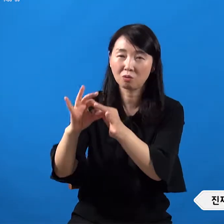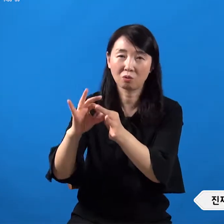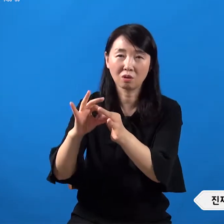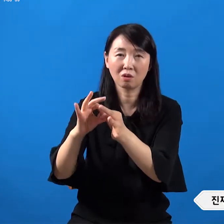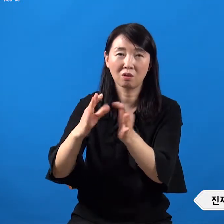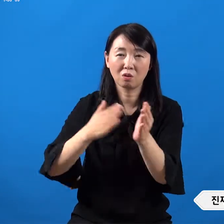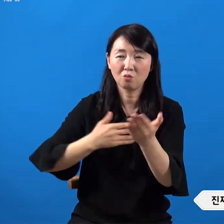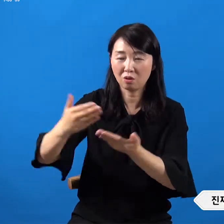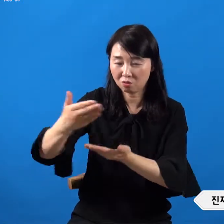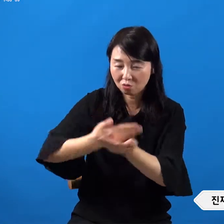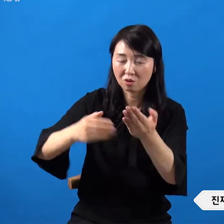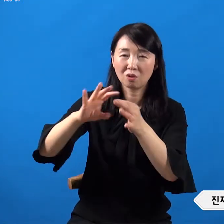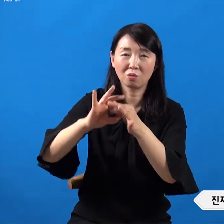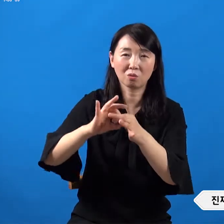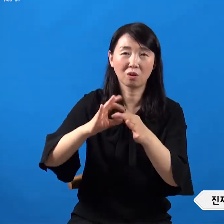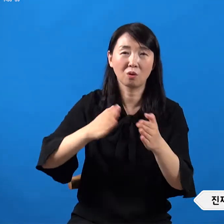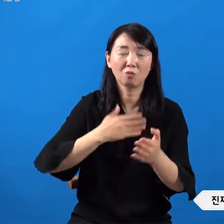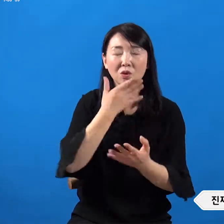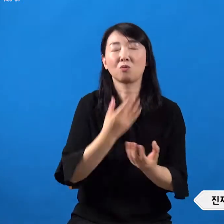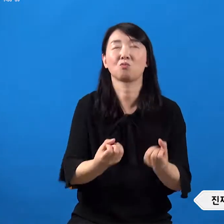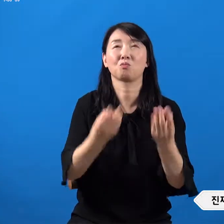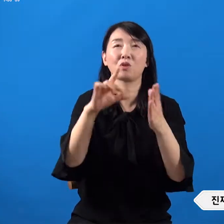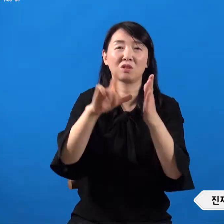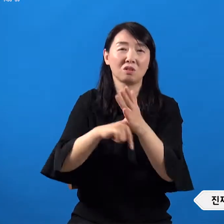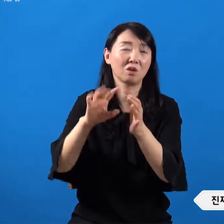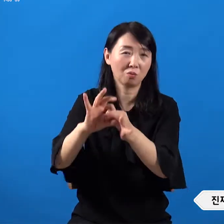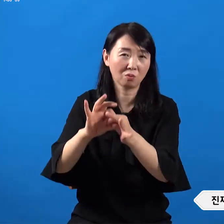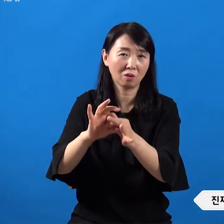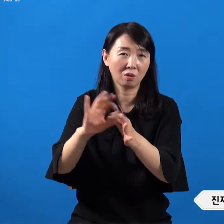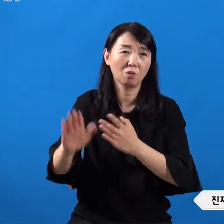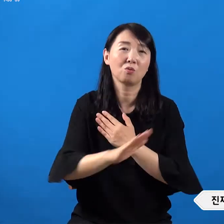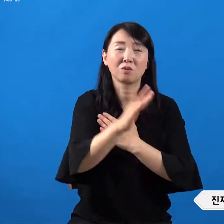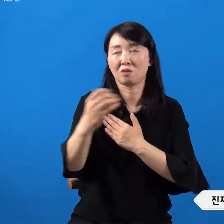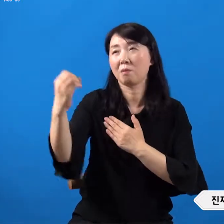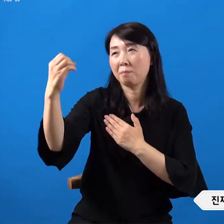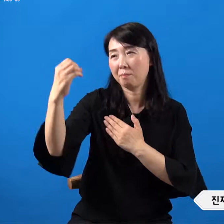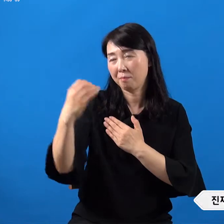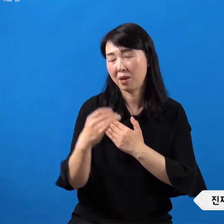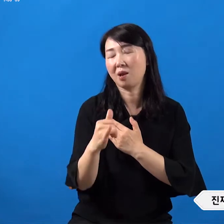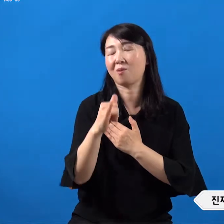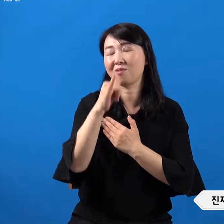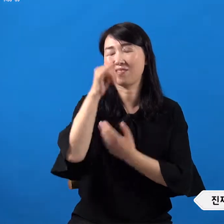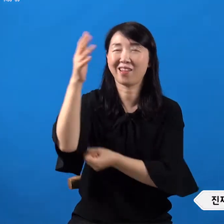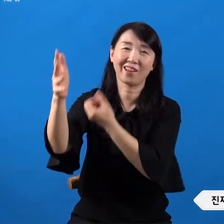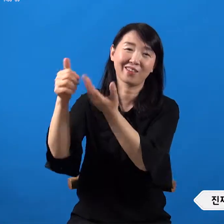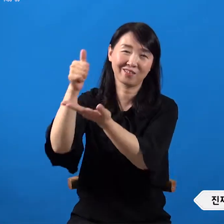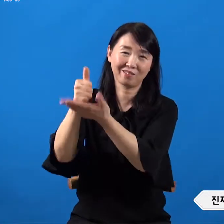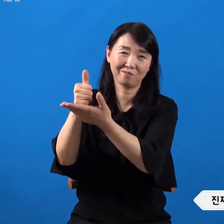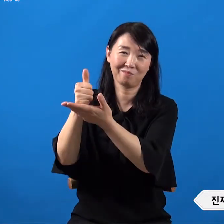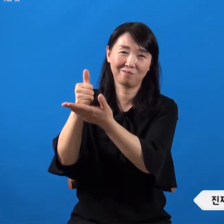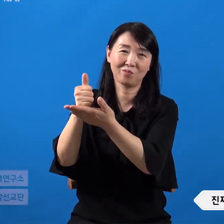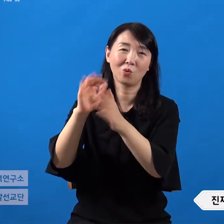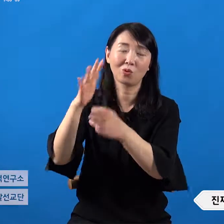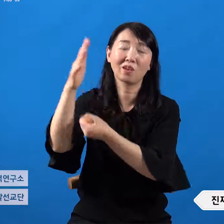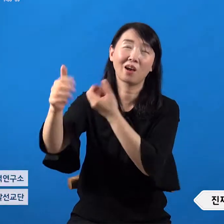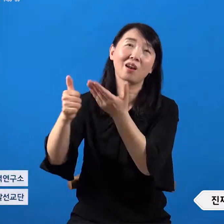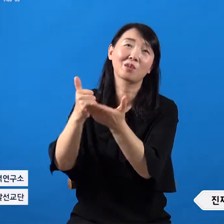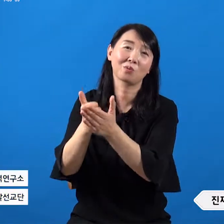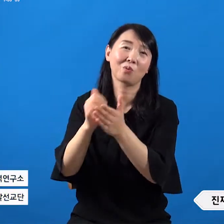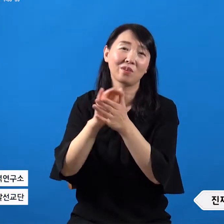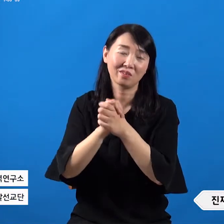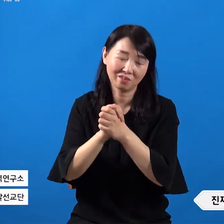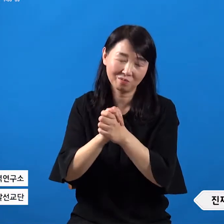통해, 우리의 교제를 통해, 우리의 축복의 시간을 통해 우리에게 말씀하시는 하나님, 오늘 이